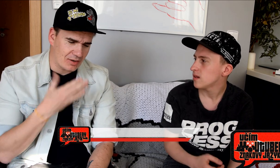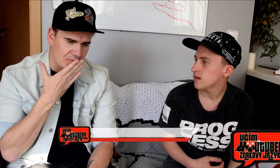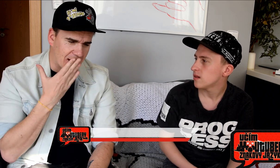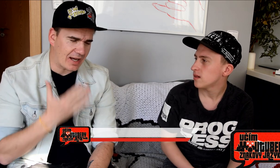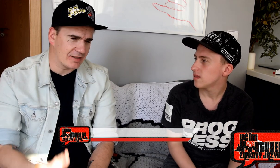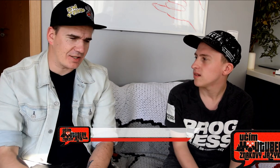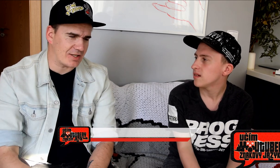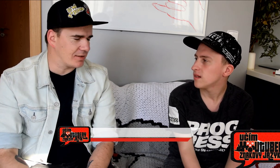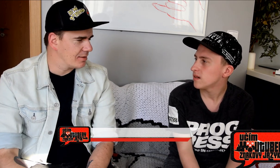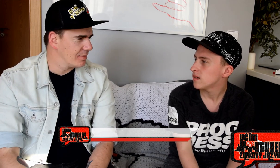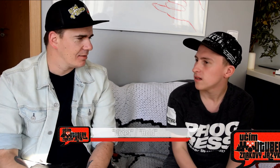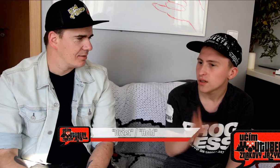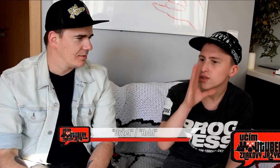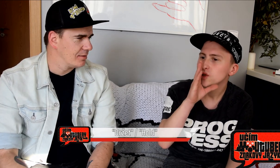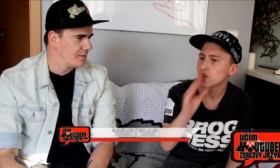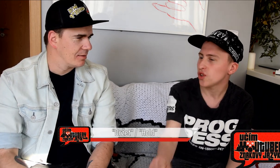huba. Držet.